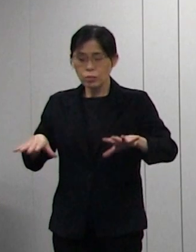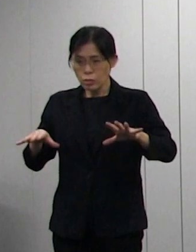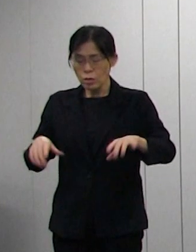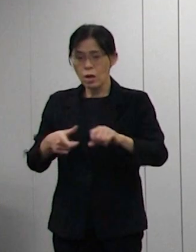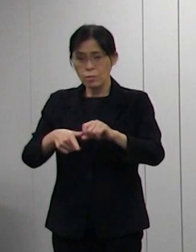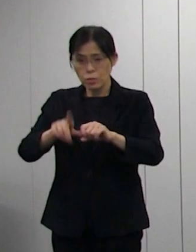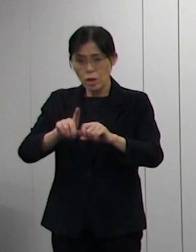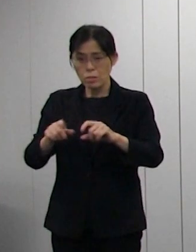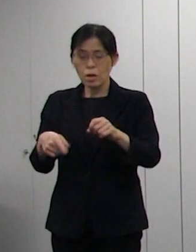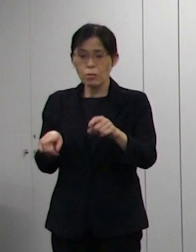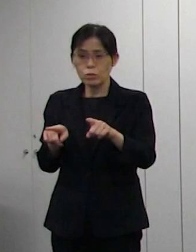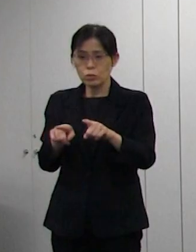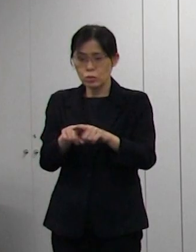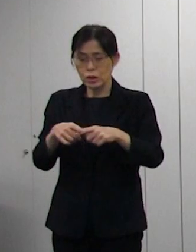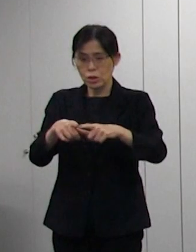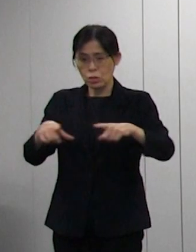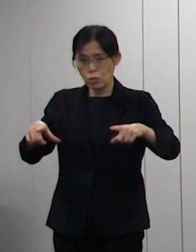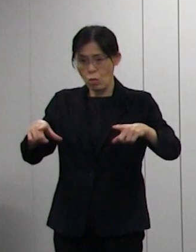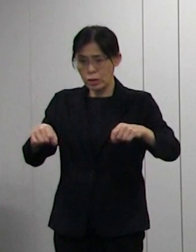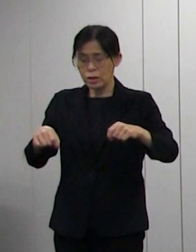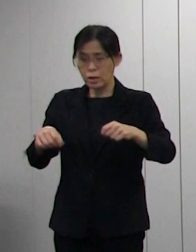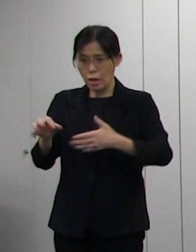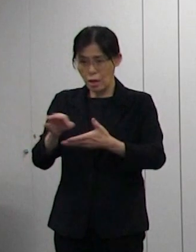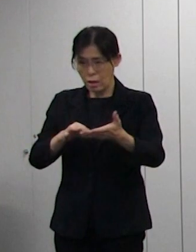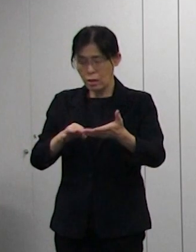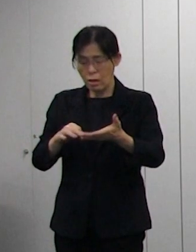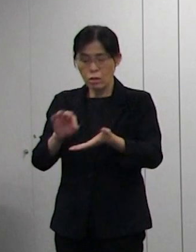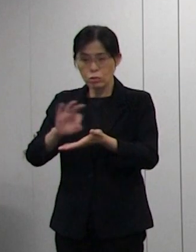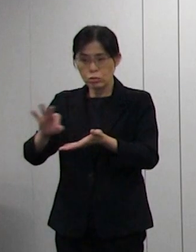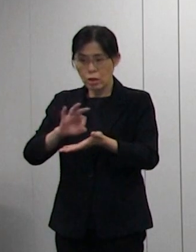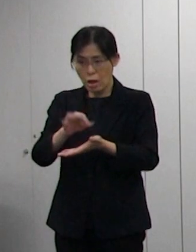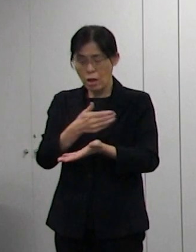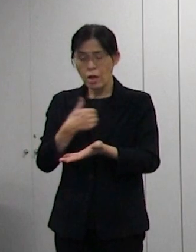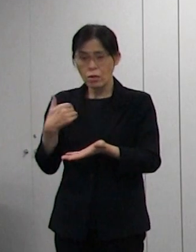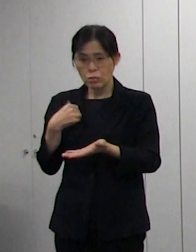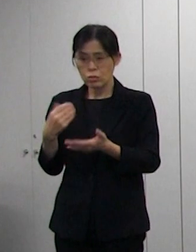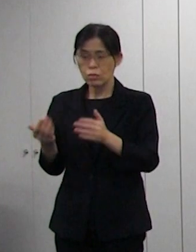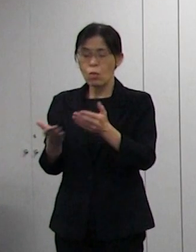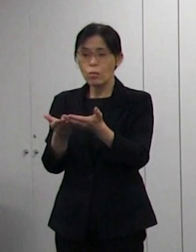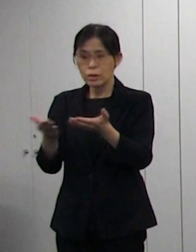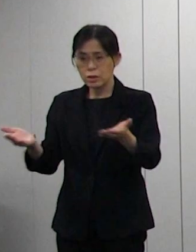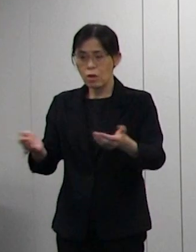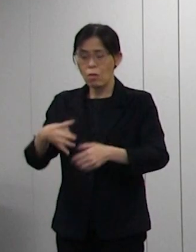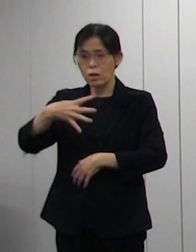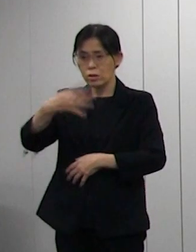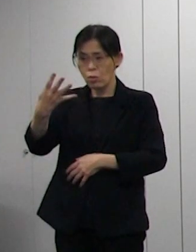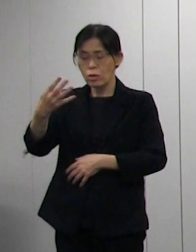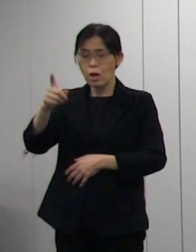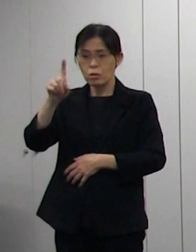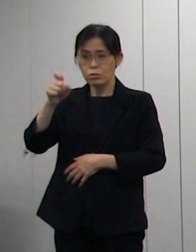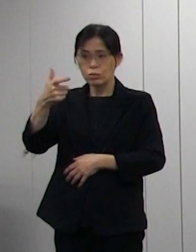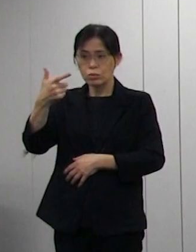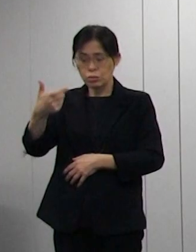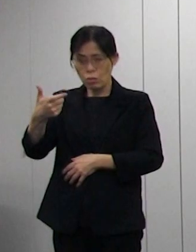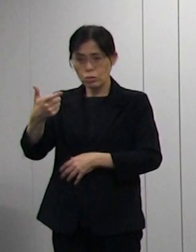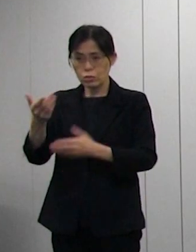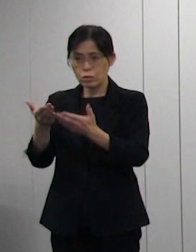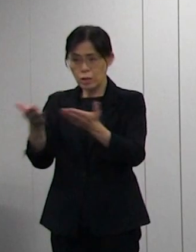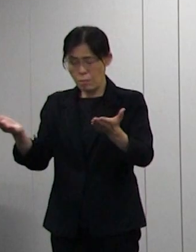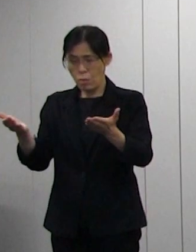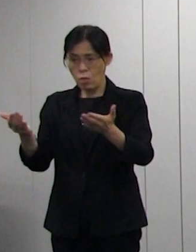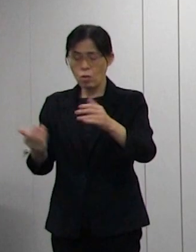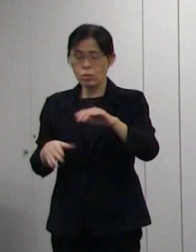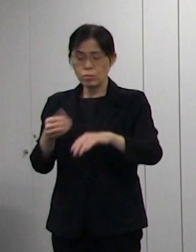プレミアム付き商品券が利用できる店舗数は過去最多の 463店舗とな